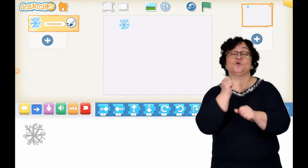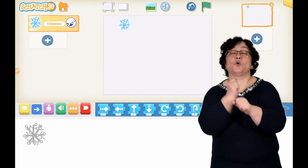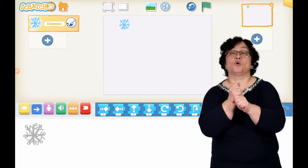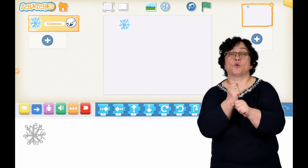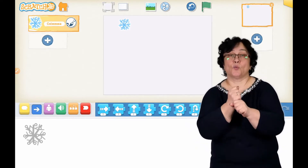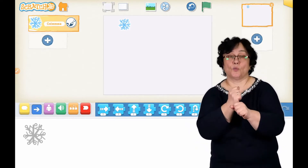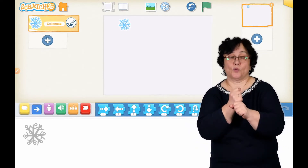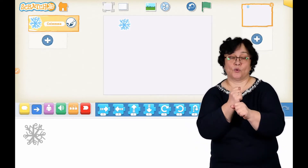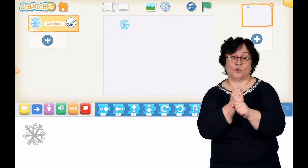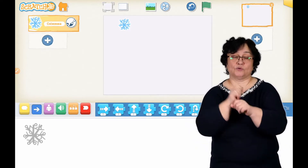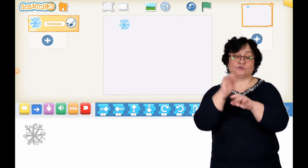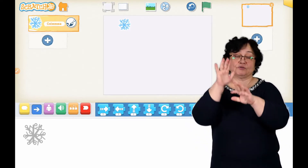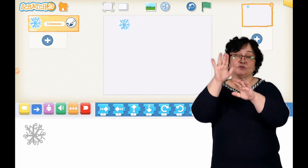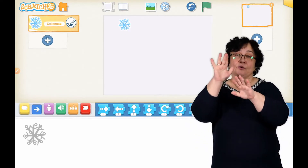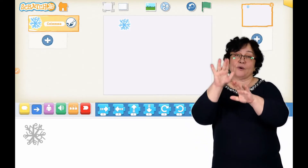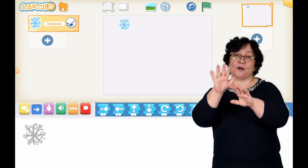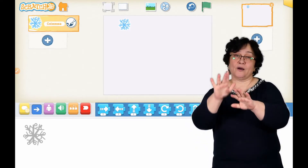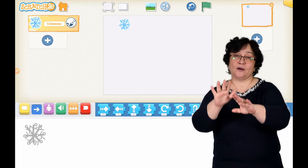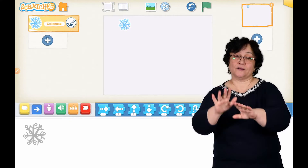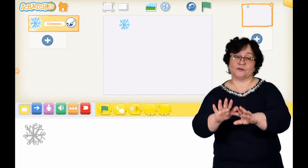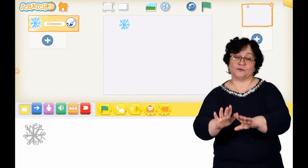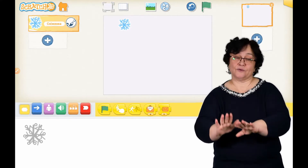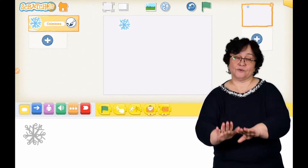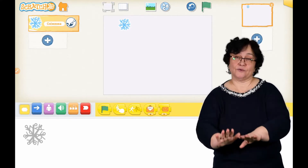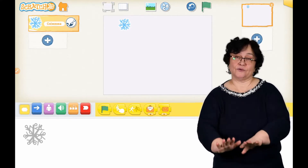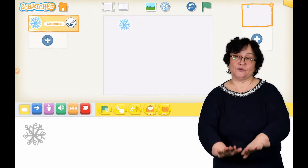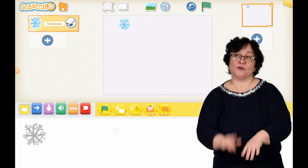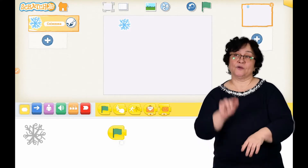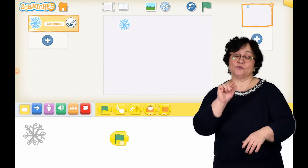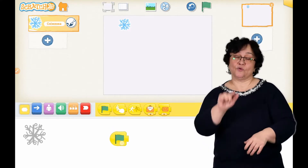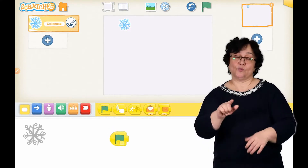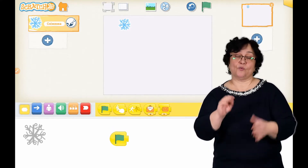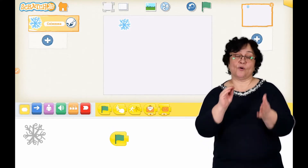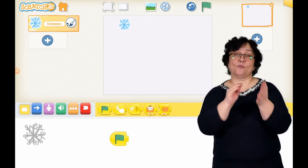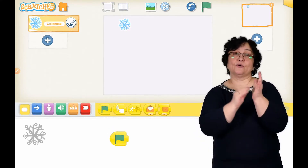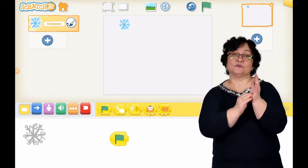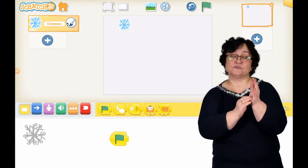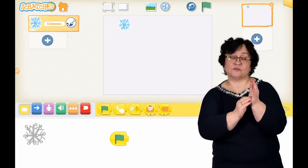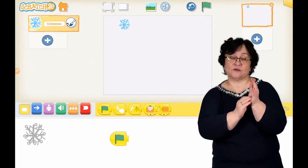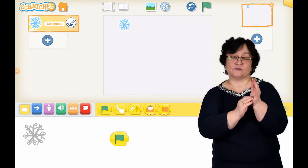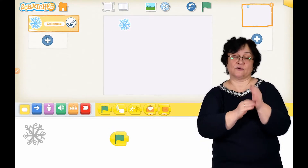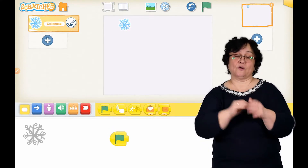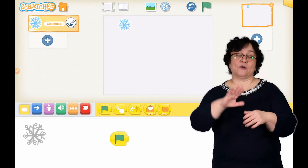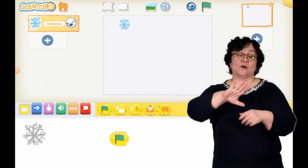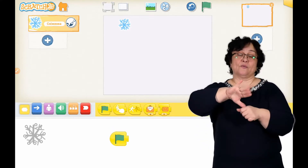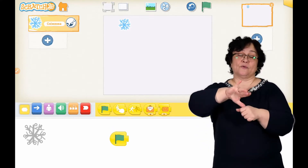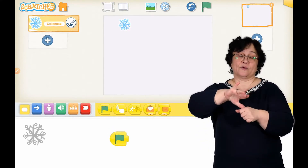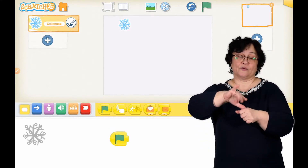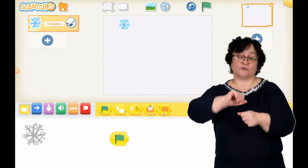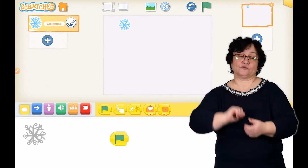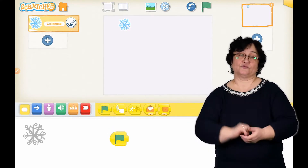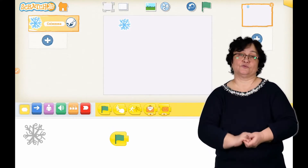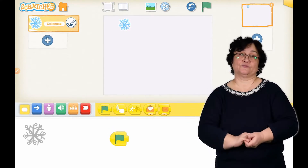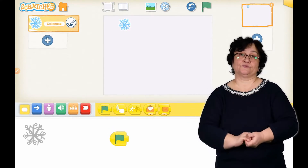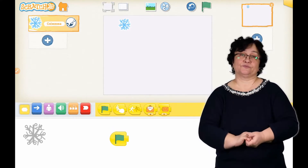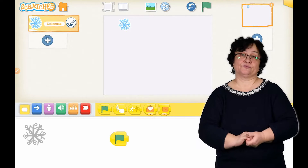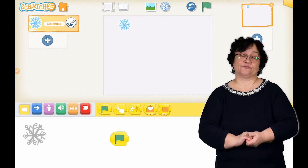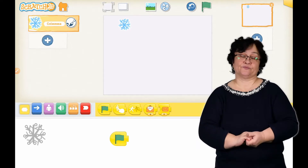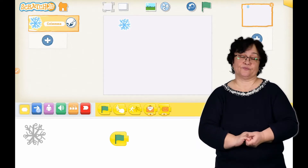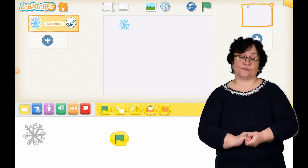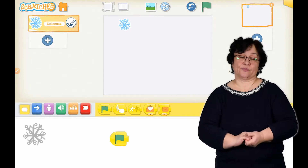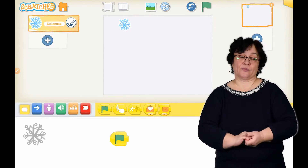що роблять? Сніженки падають. Тому ми поставимо по прапорцю